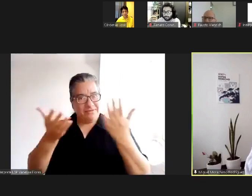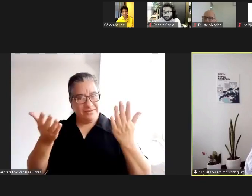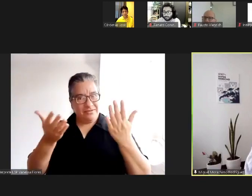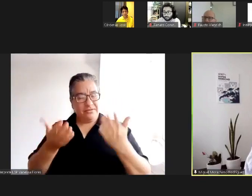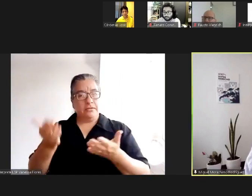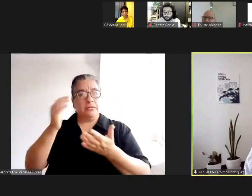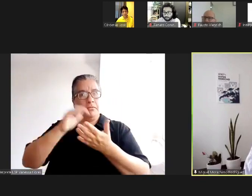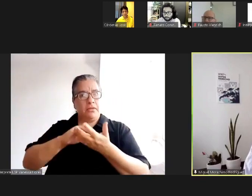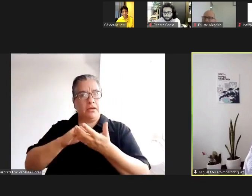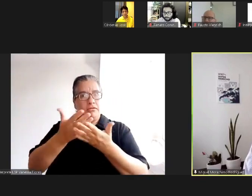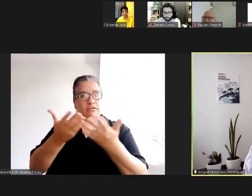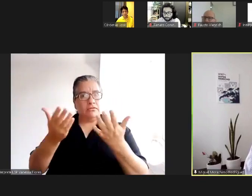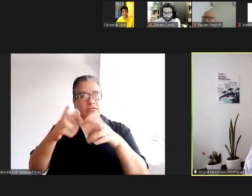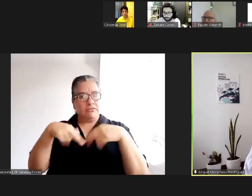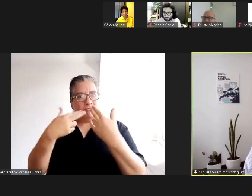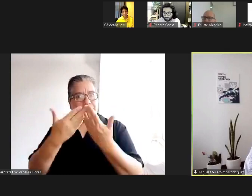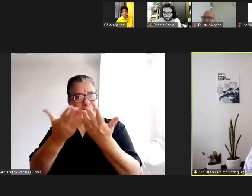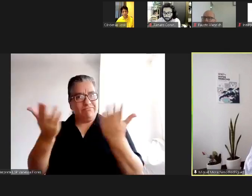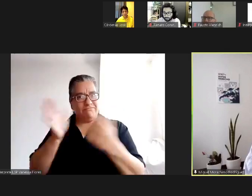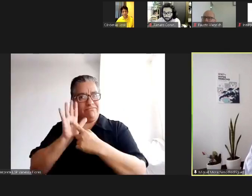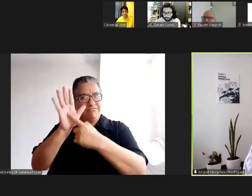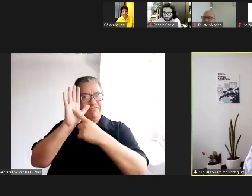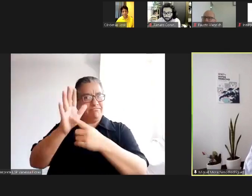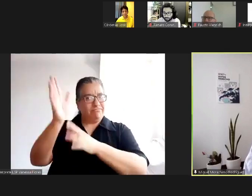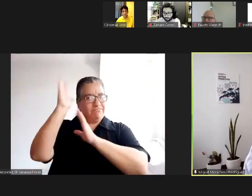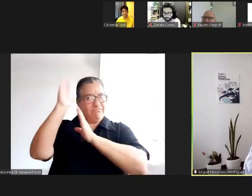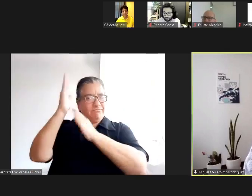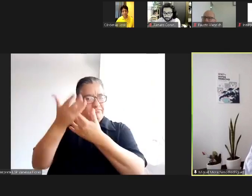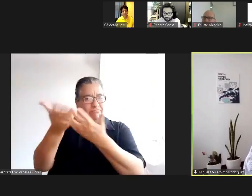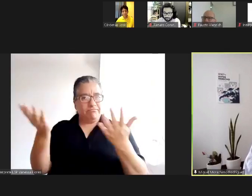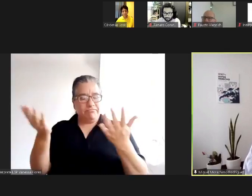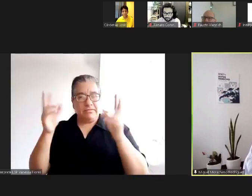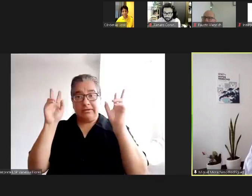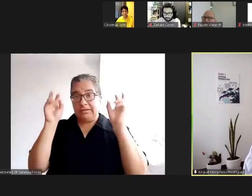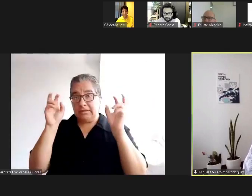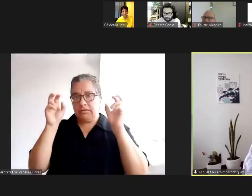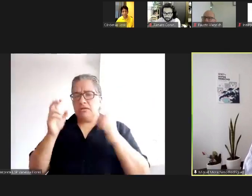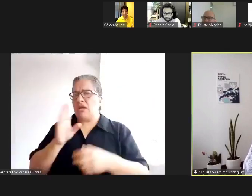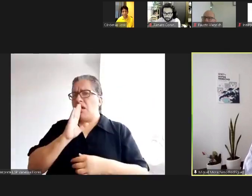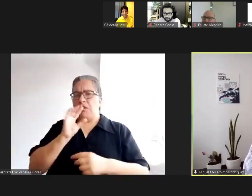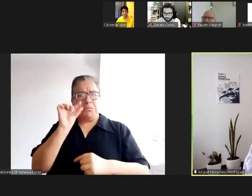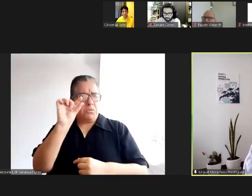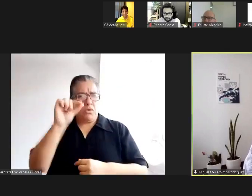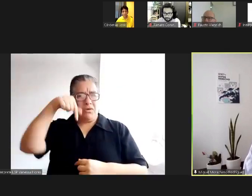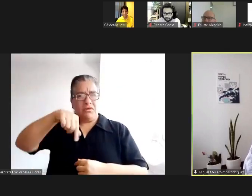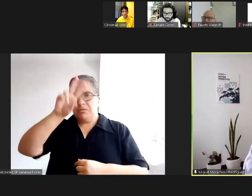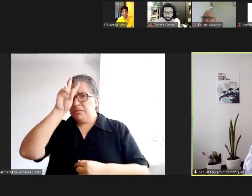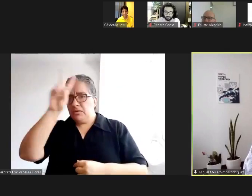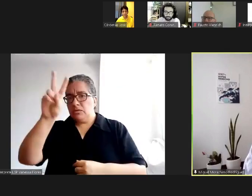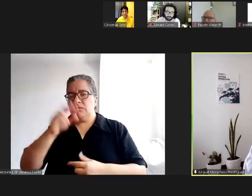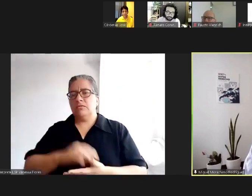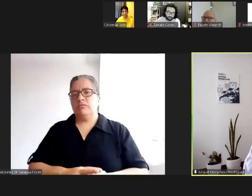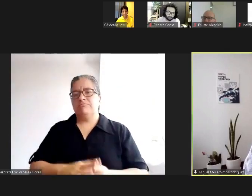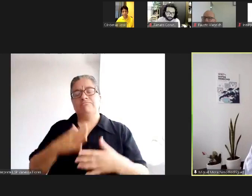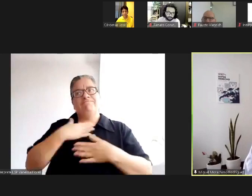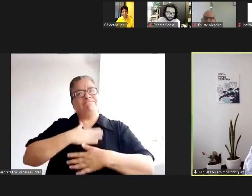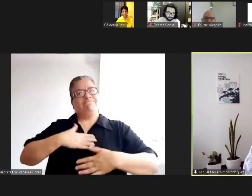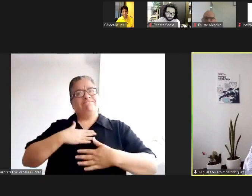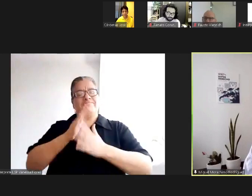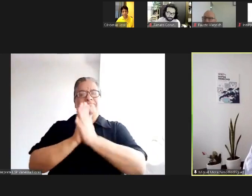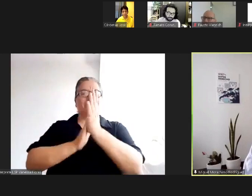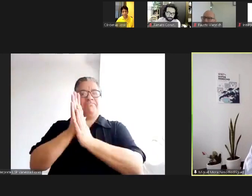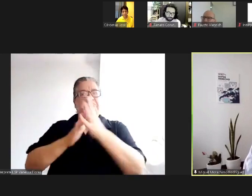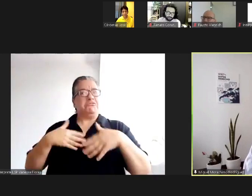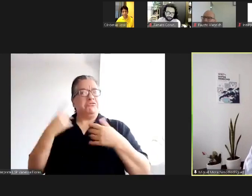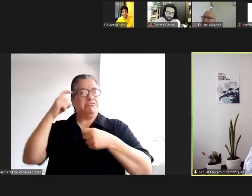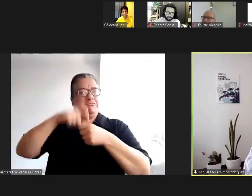mesa en este festival sobre estos temas de los que se habla muy poco en nuestro país. Así que tengo mucho, mucho entusiasmo de participar